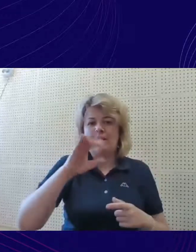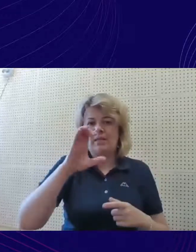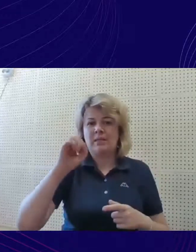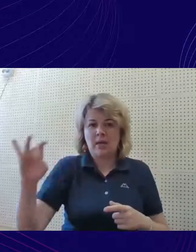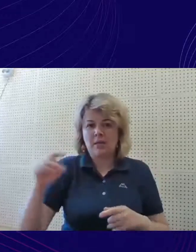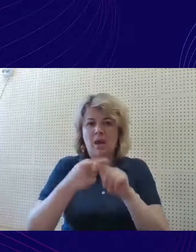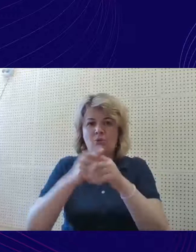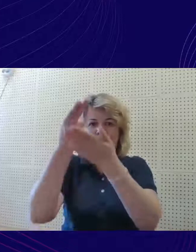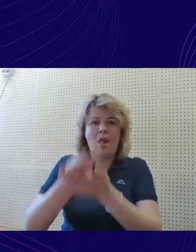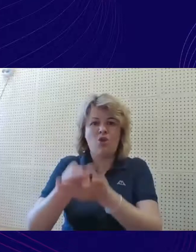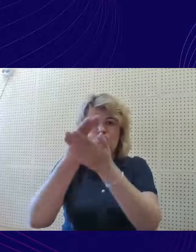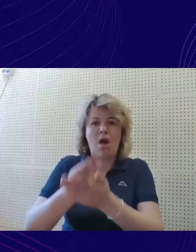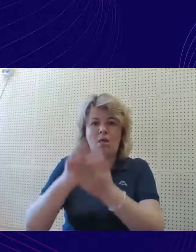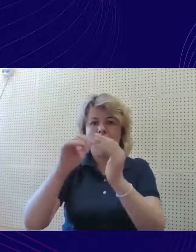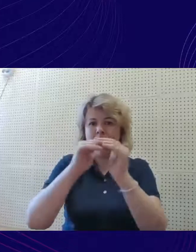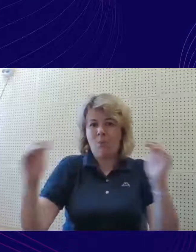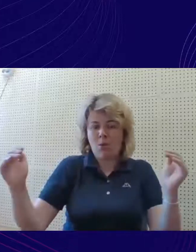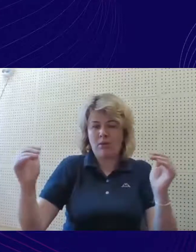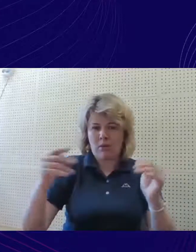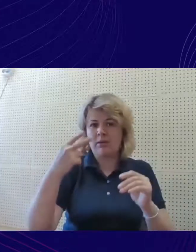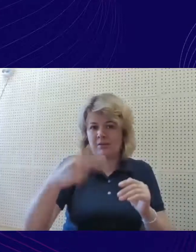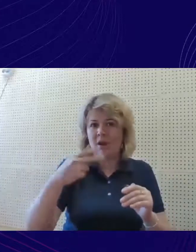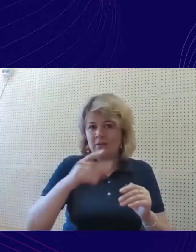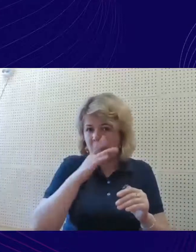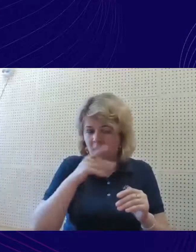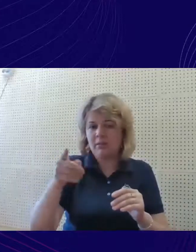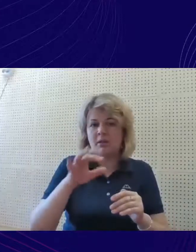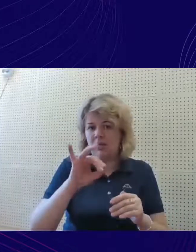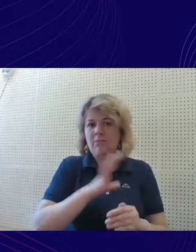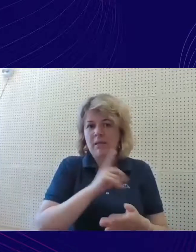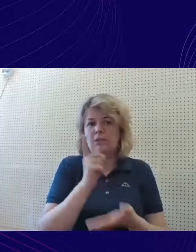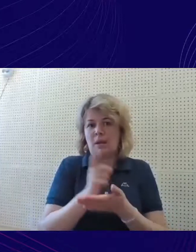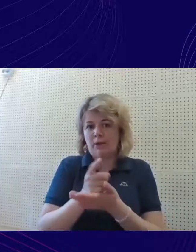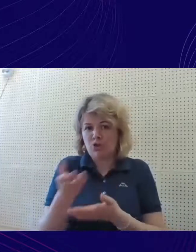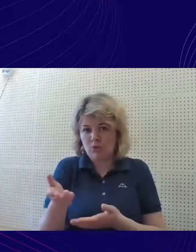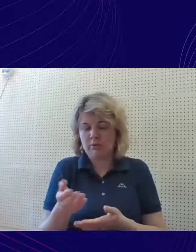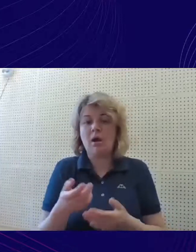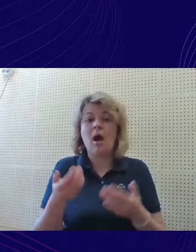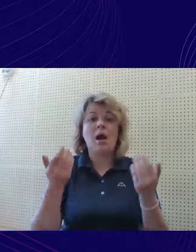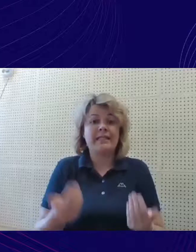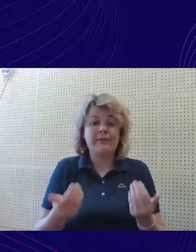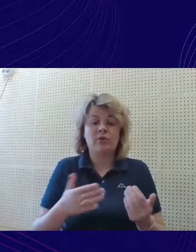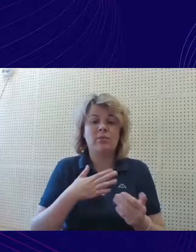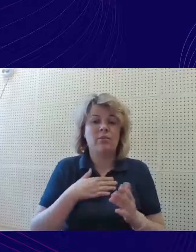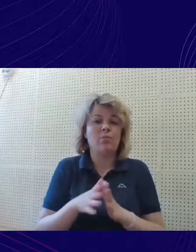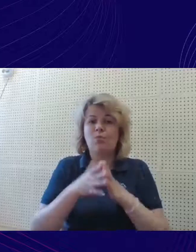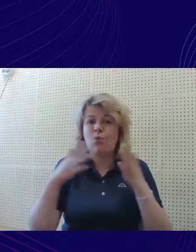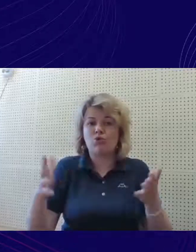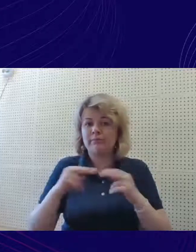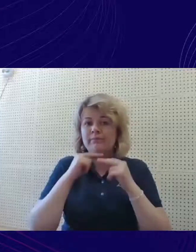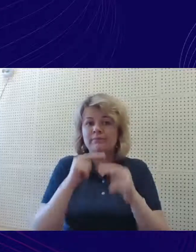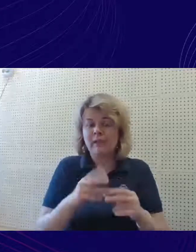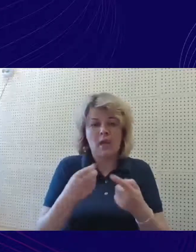лет и был просто запрещен. Но сегодня мы больше сосредоточимся